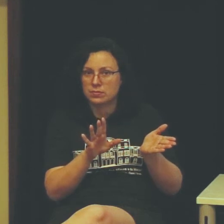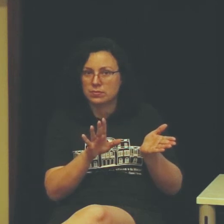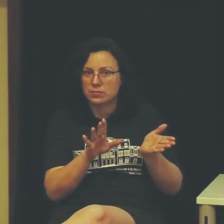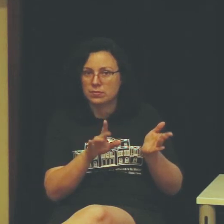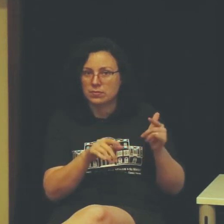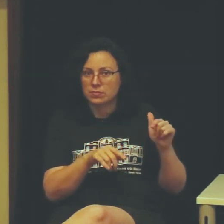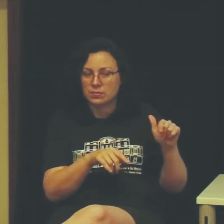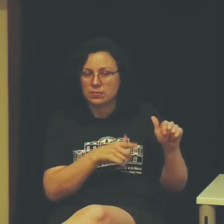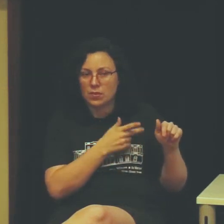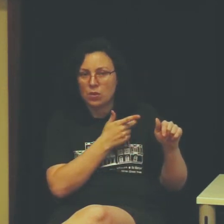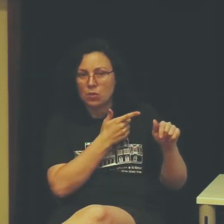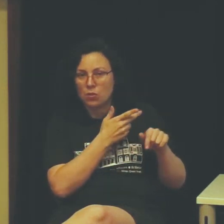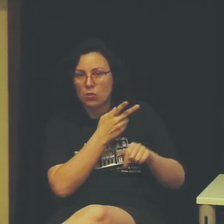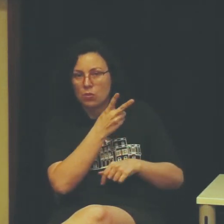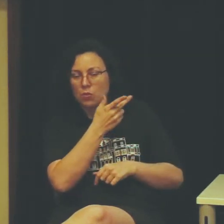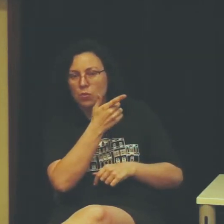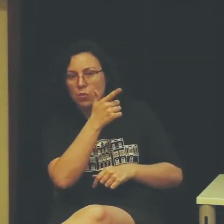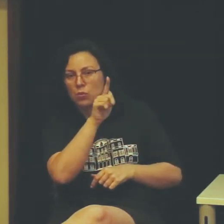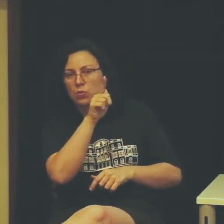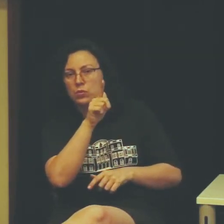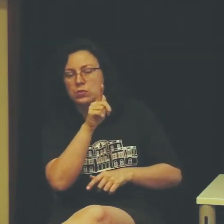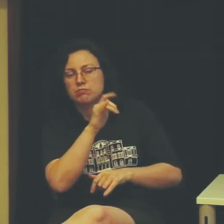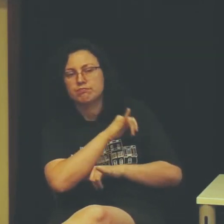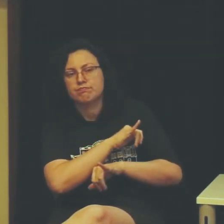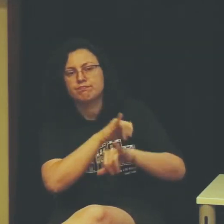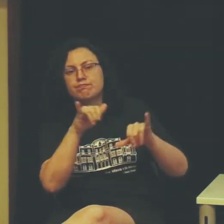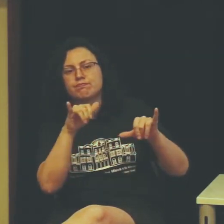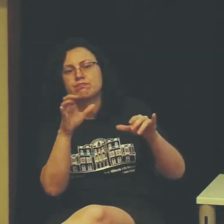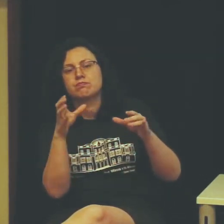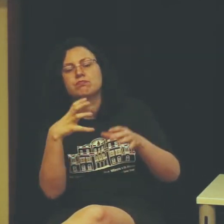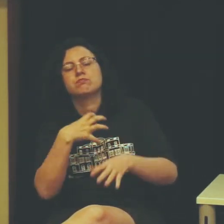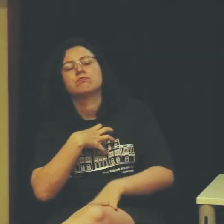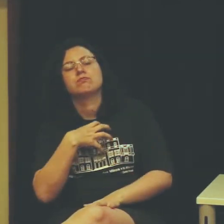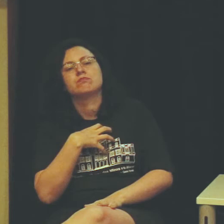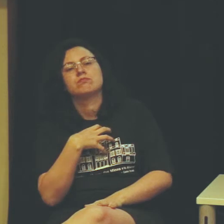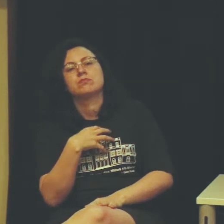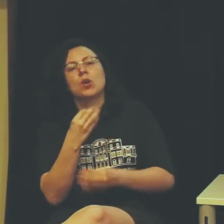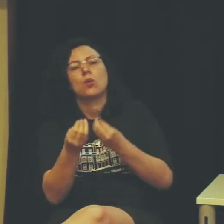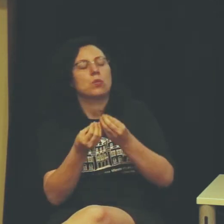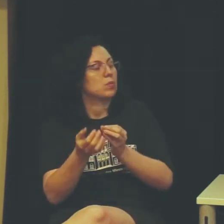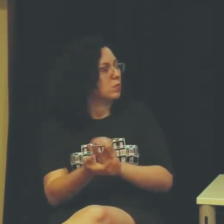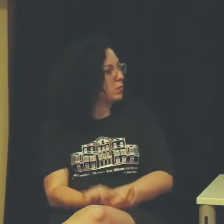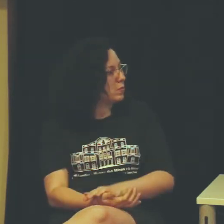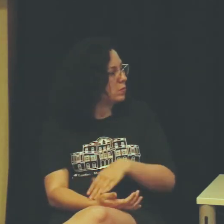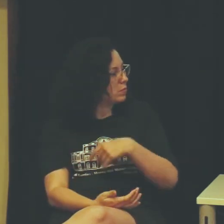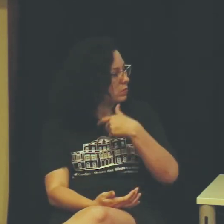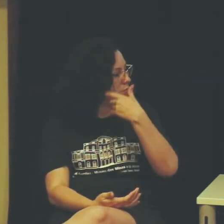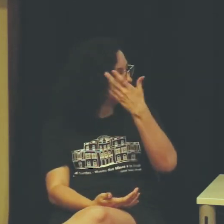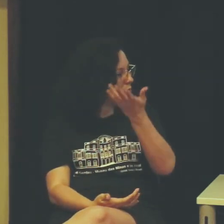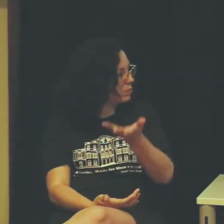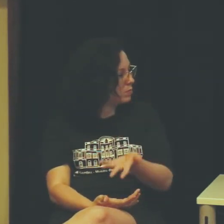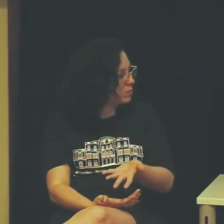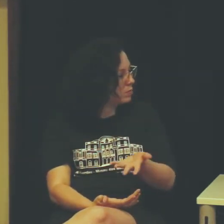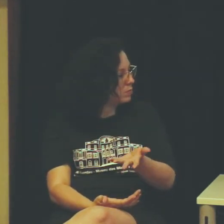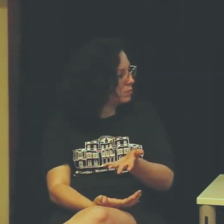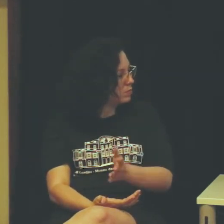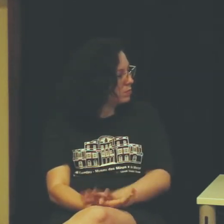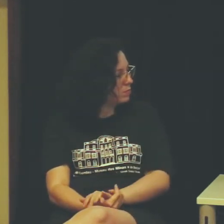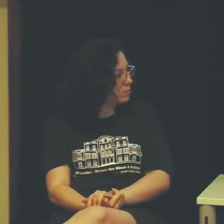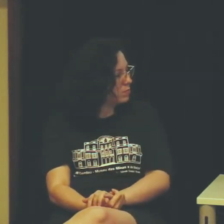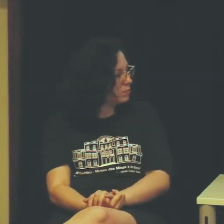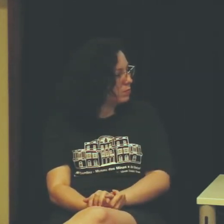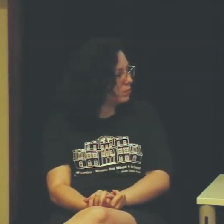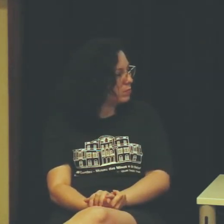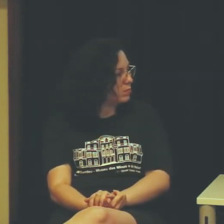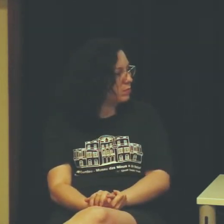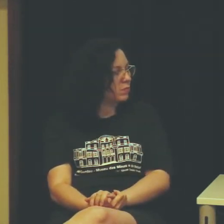buscou uma outra forma bem inusitada de falar para a comunidade científica que essa descoberta tinha sido feita. Como é que ele fez isso? Ele publicou